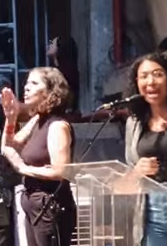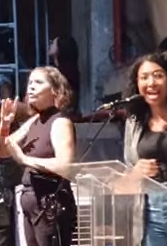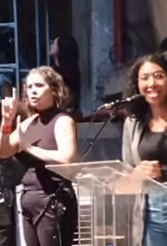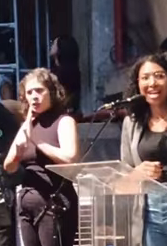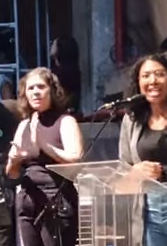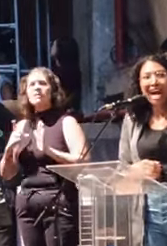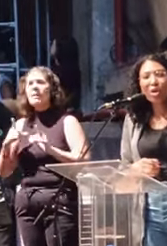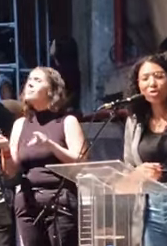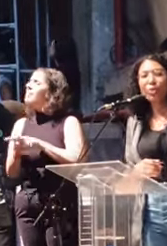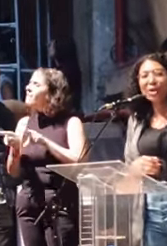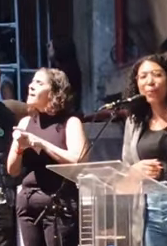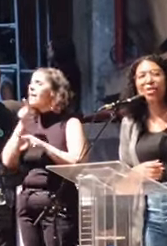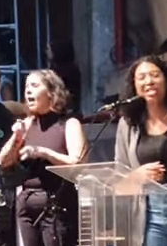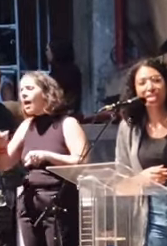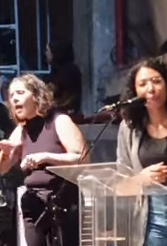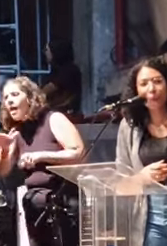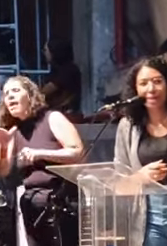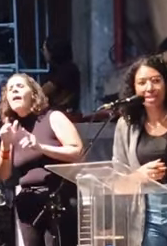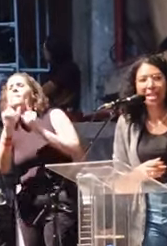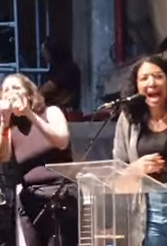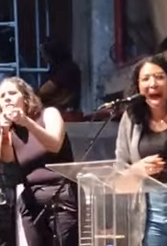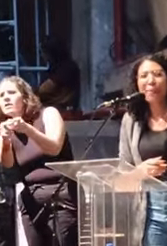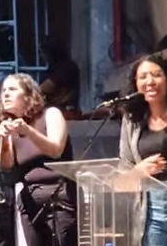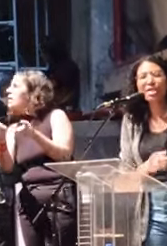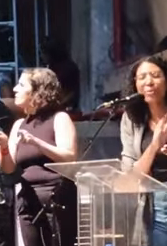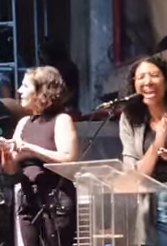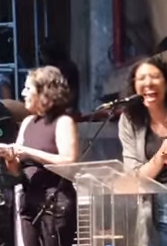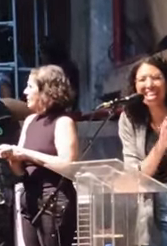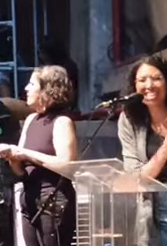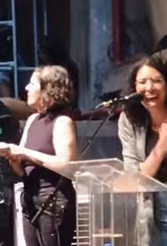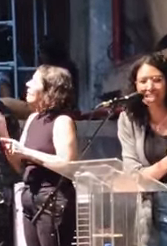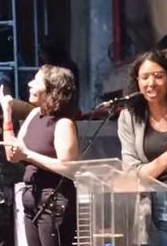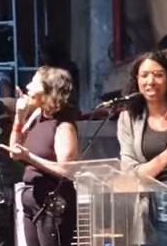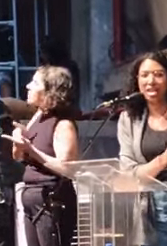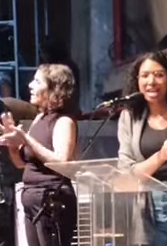na quebrada, está construindo políticas públicas a partir de uma